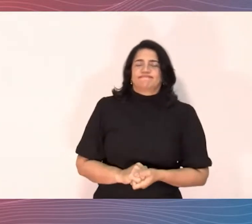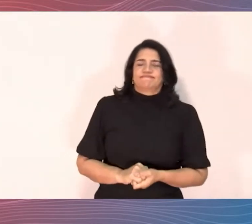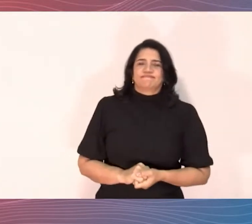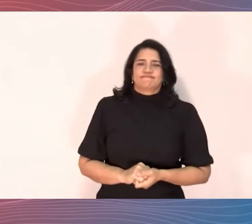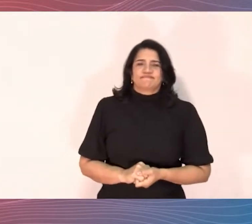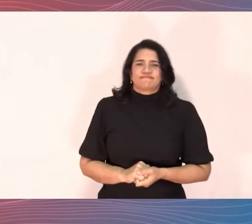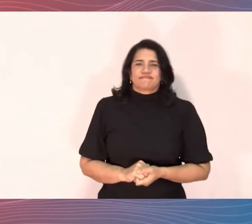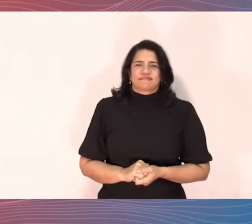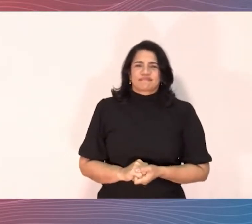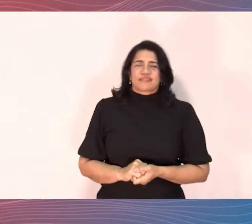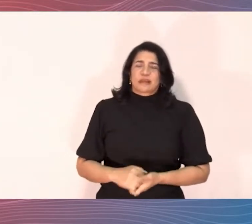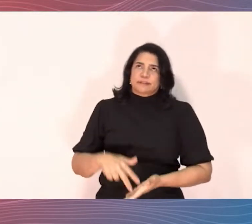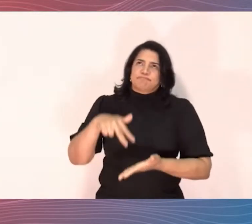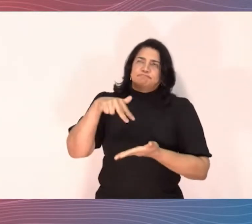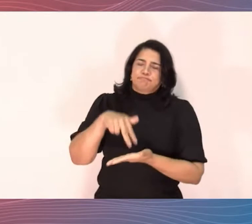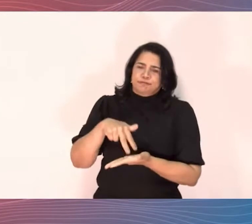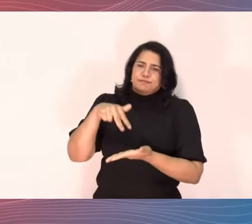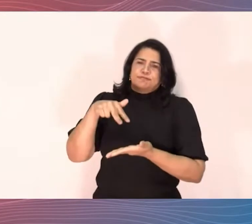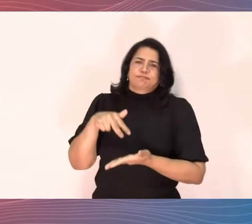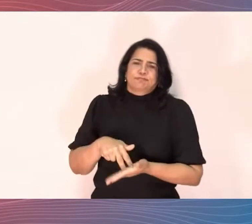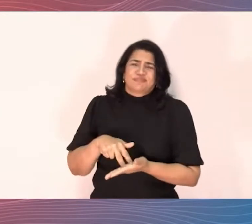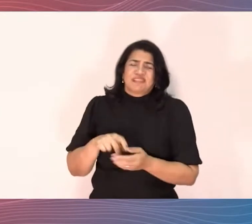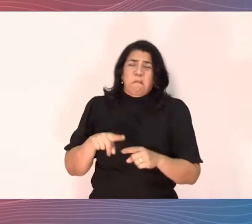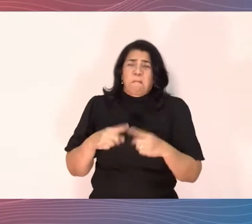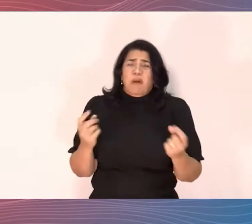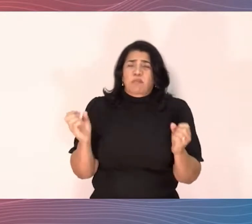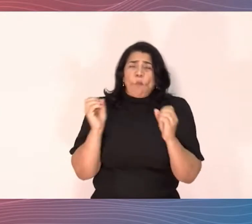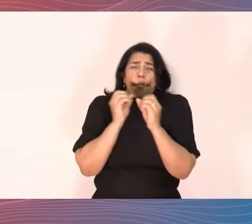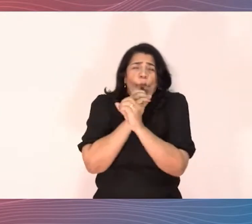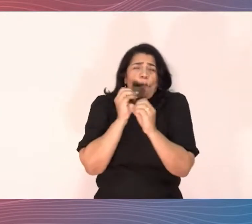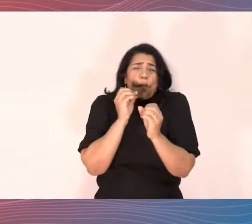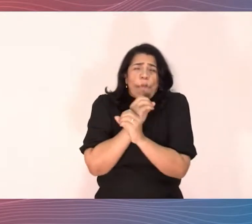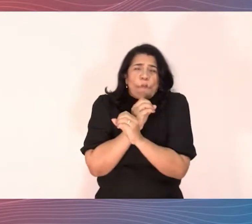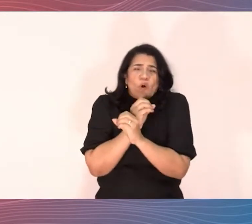Eles pulam com conteúdo. Nós pulamos com conteúdo.